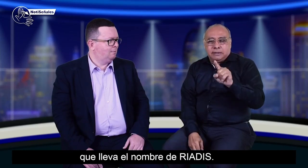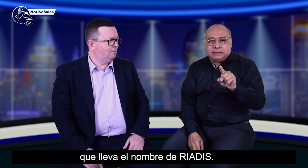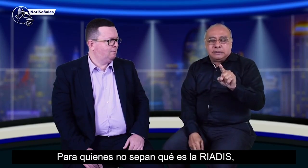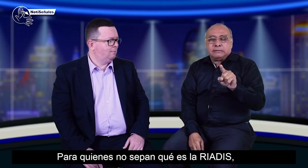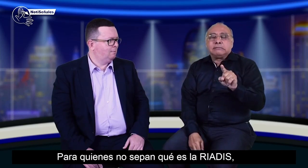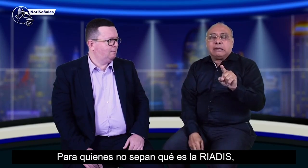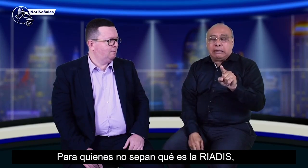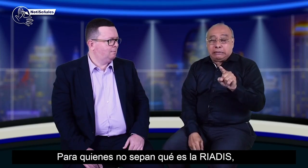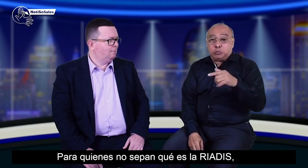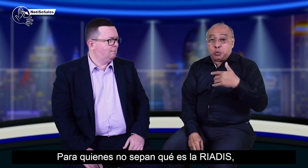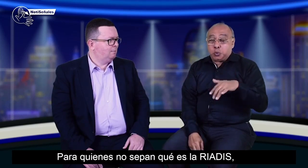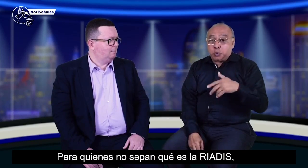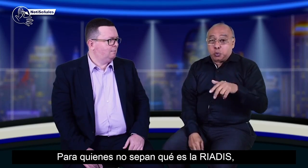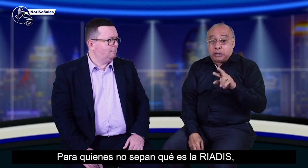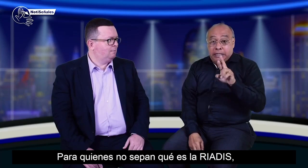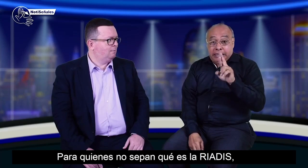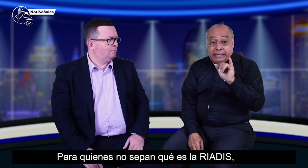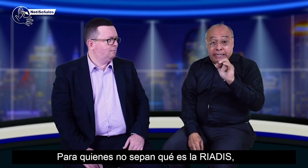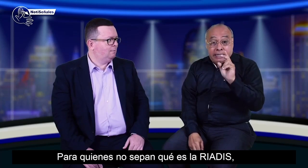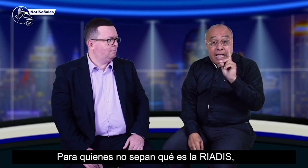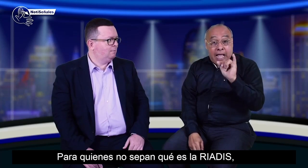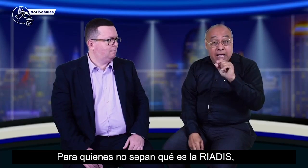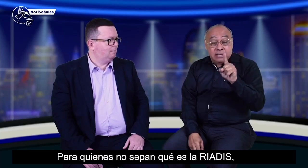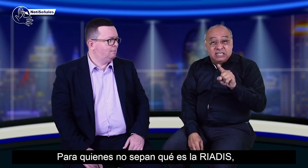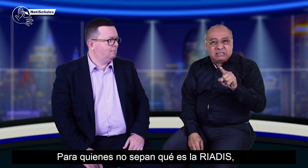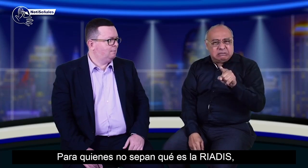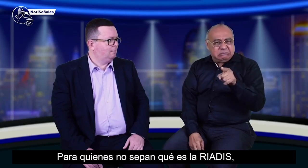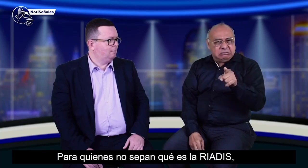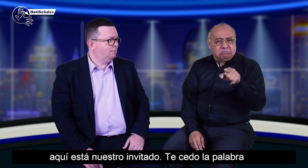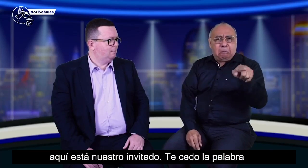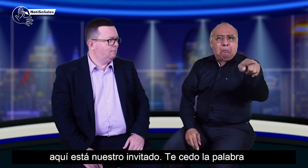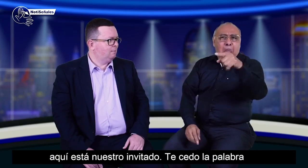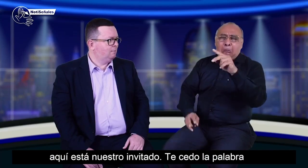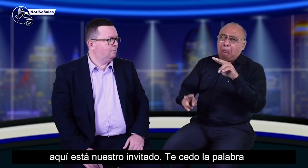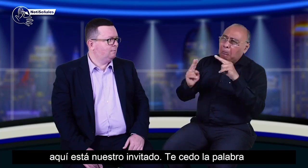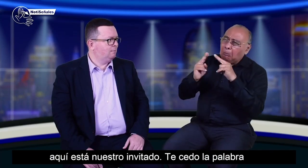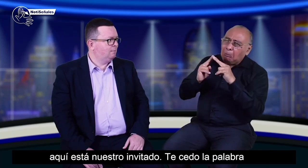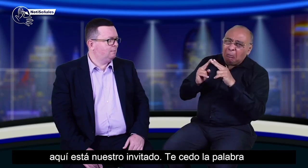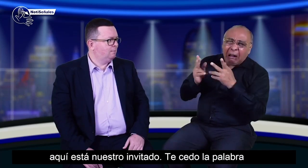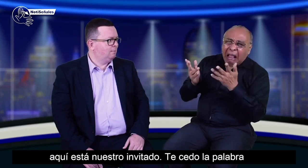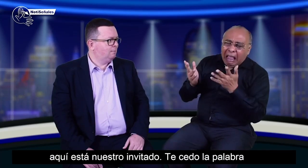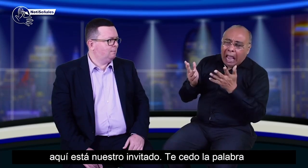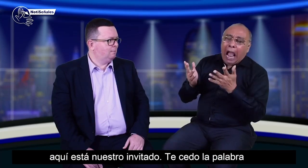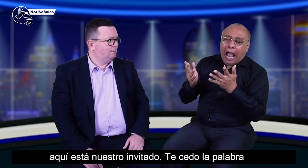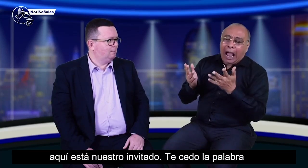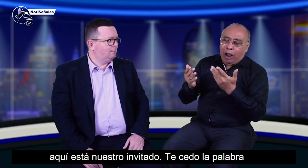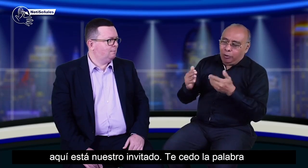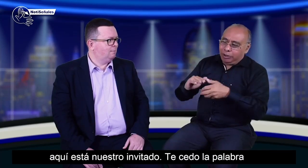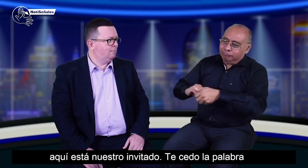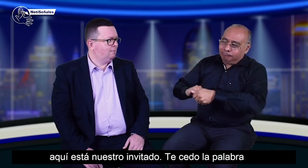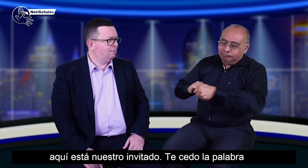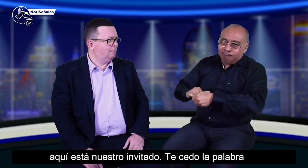Para quienes no sepan qué es la RIADIS, aquí está nuestro invitado. Te cedo la palabra